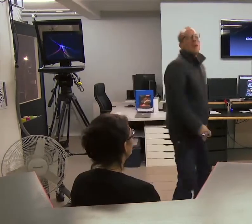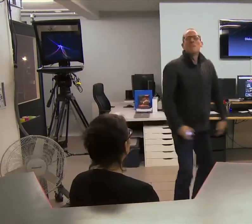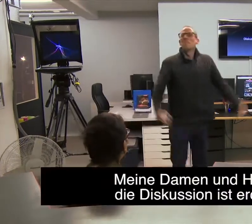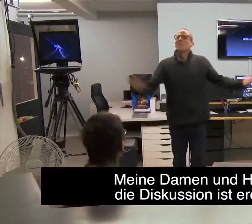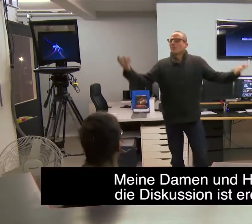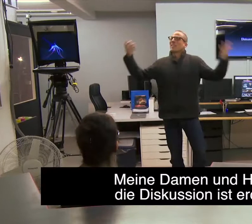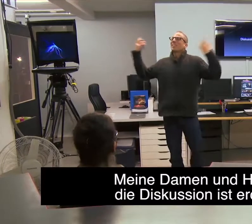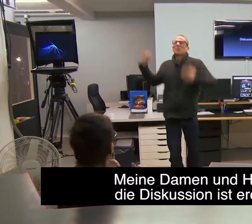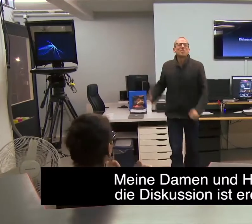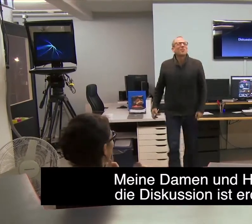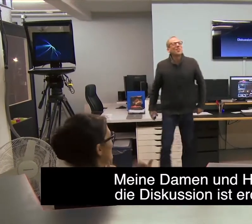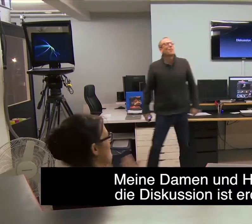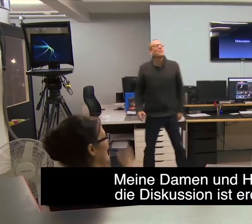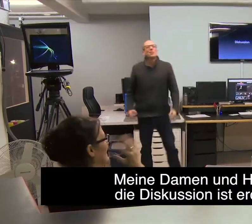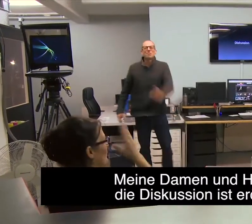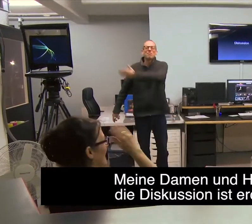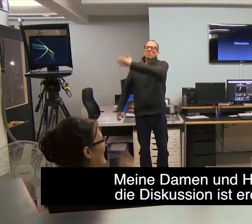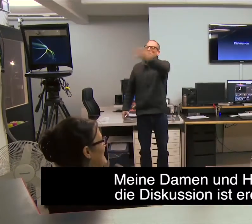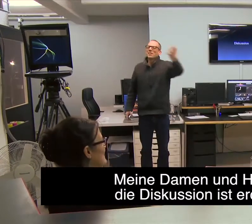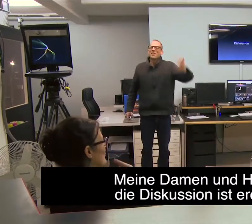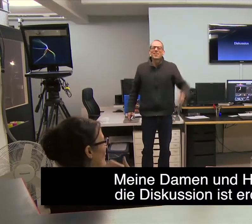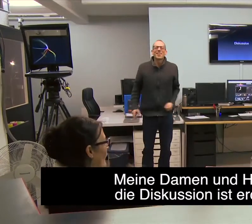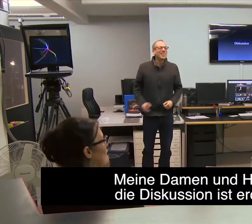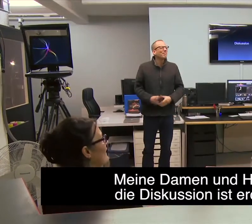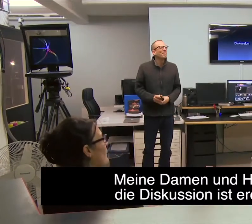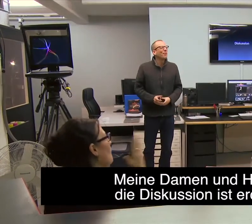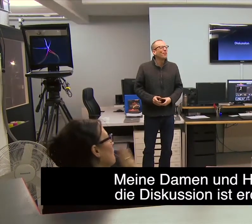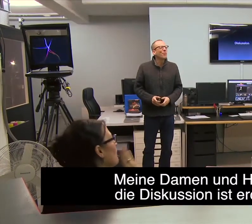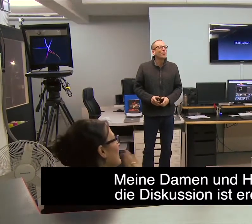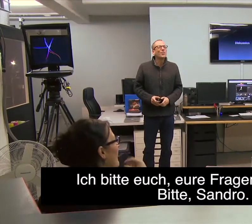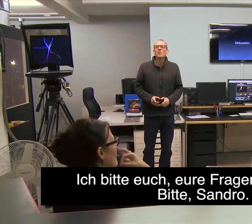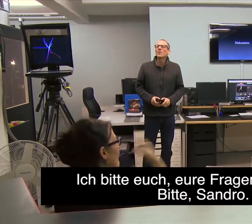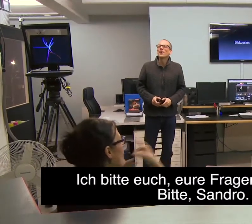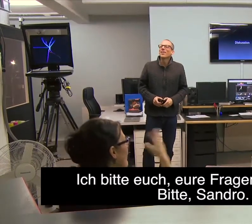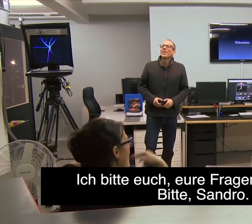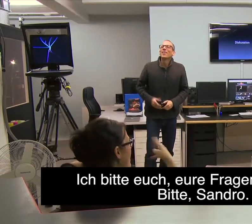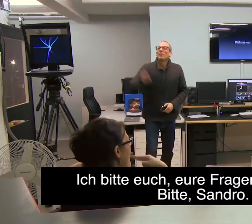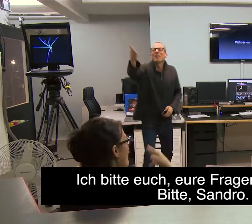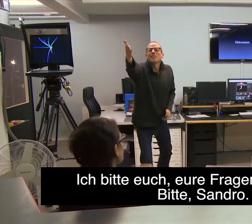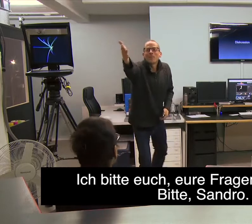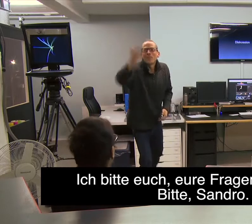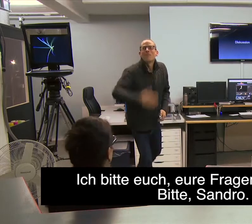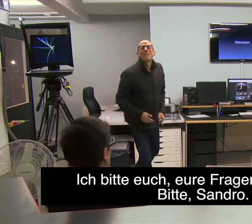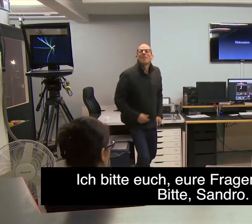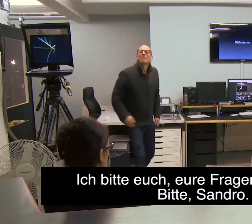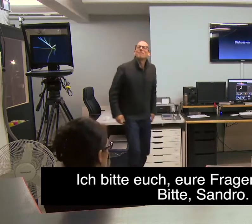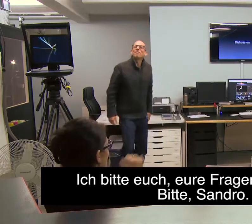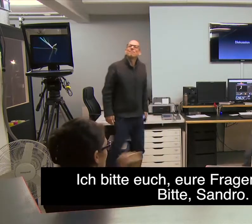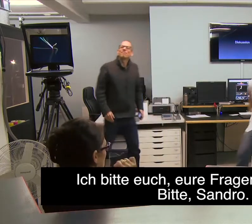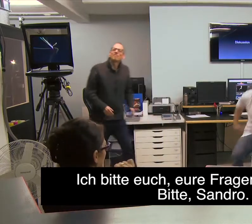Super. Meine Damen und Herren, die Diskussion ist eröffnet. Ich bitte mich, eure Fragen zu stellen. Bitte, Sandro. Ich möchte